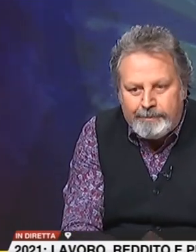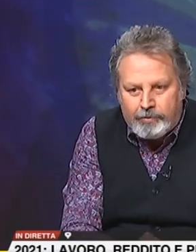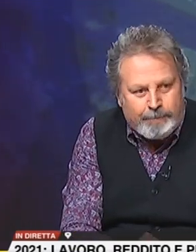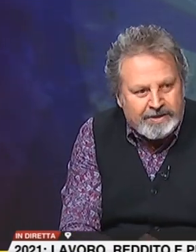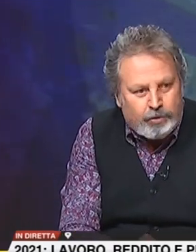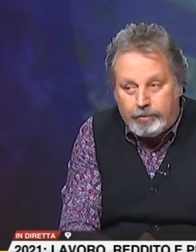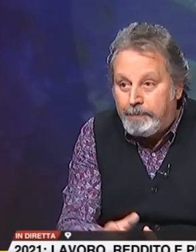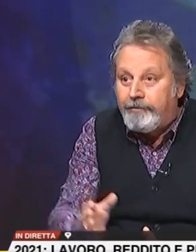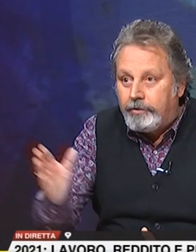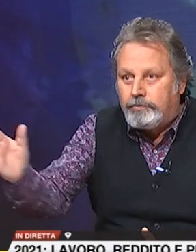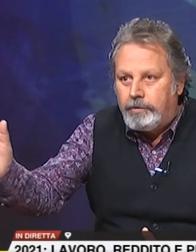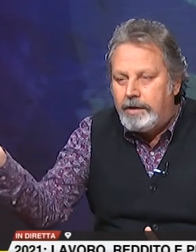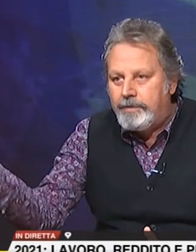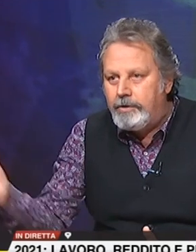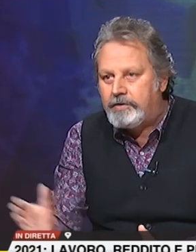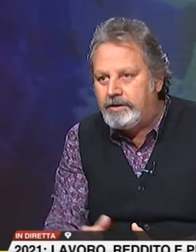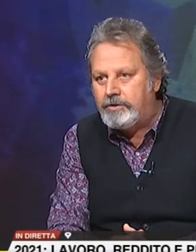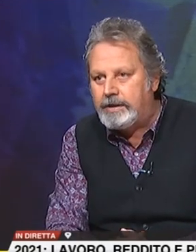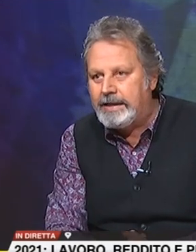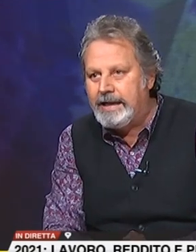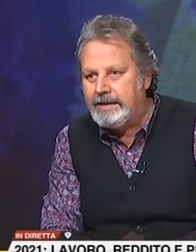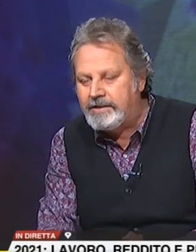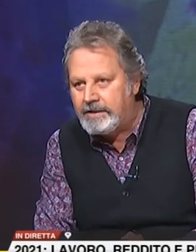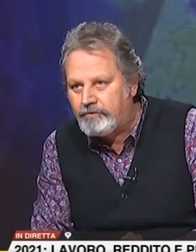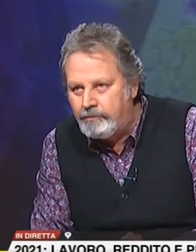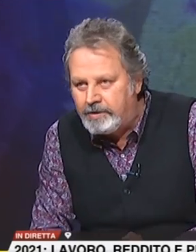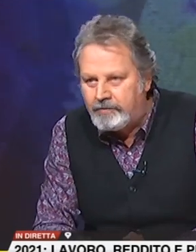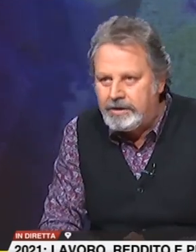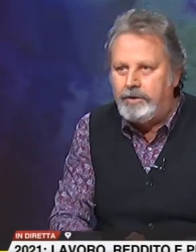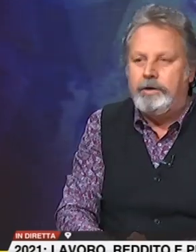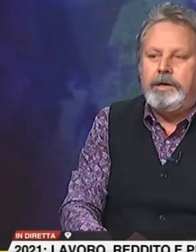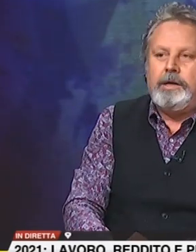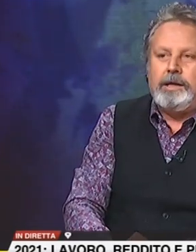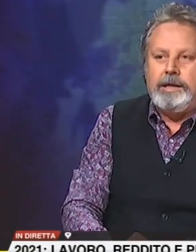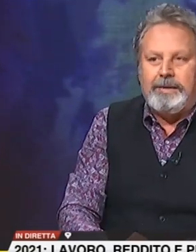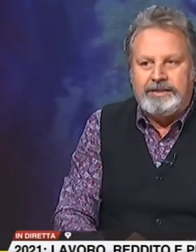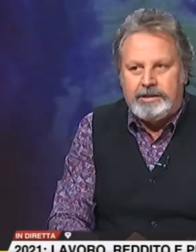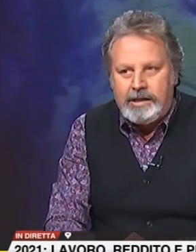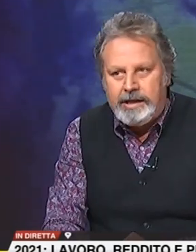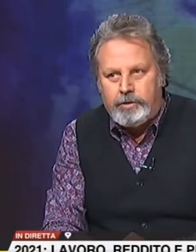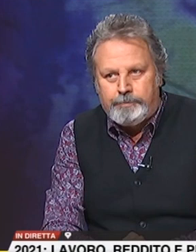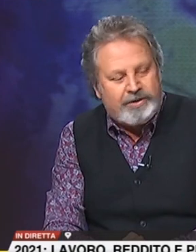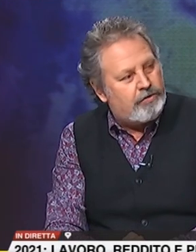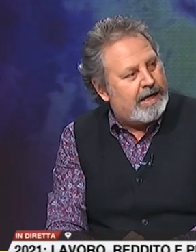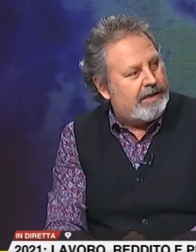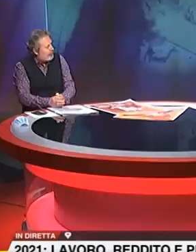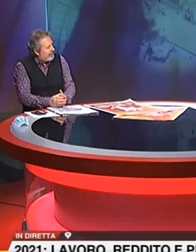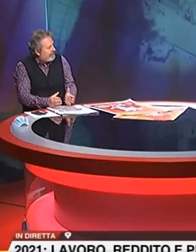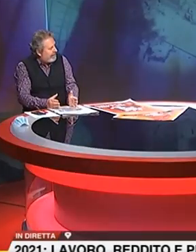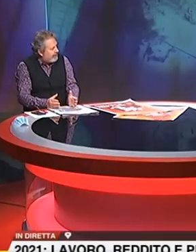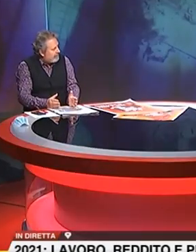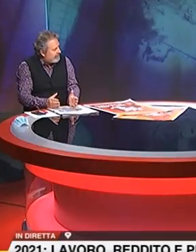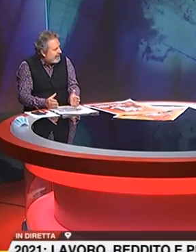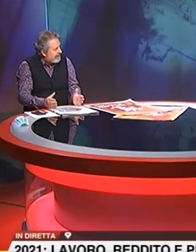credo deve preoccuparci molto. Per fortuna ho sentito che Draghi dice da subito sentirò i partiti e i corpi sociali, i